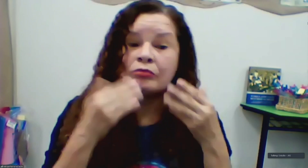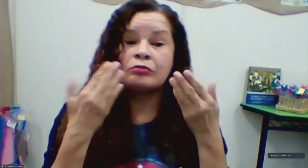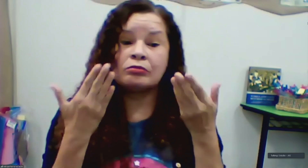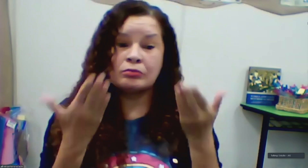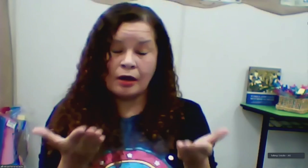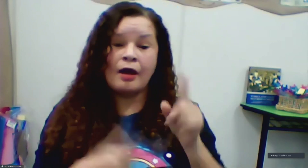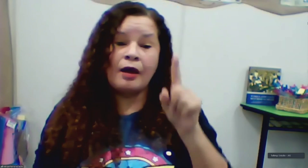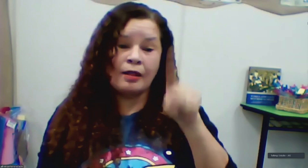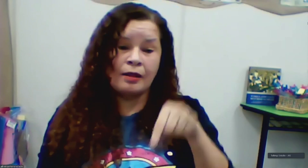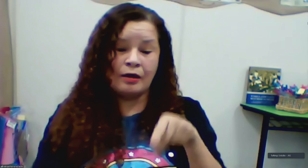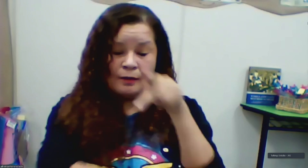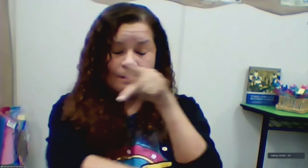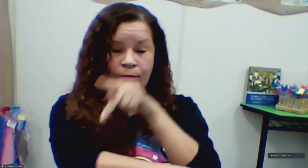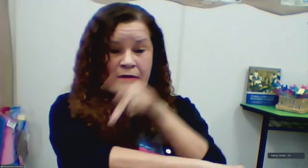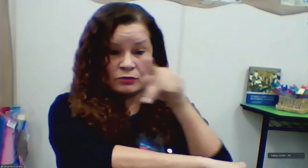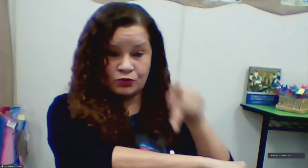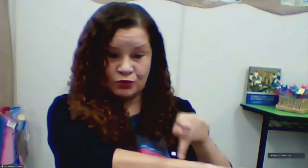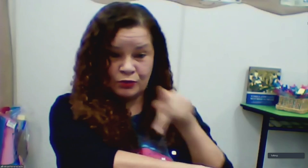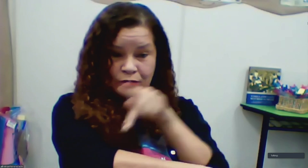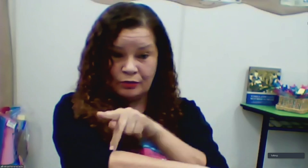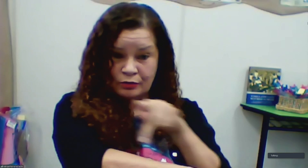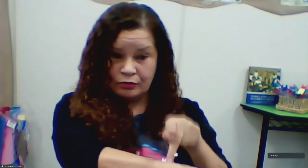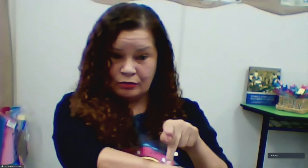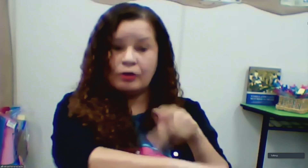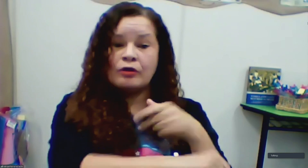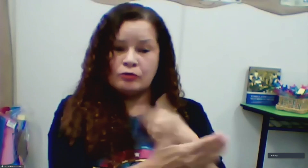pedagogia, me formei, porque, sabe,